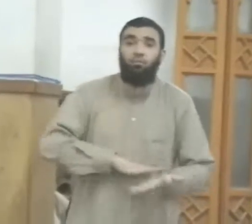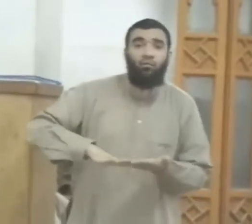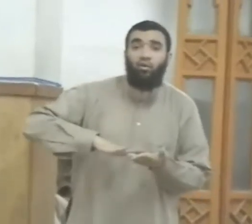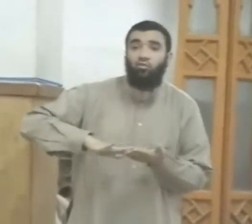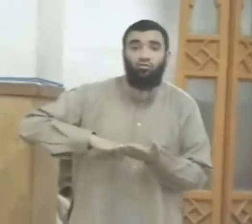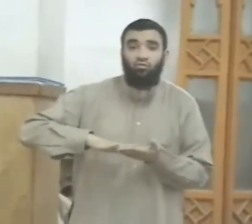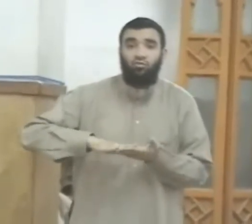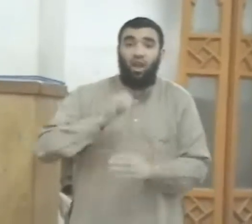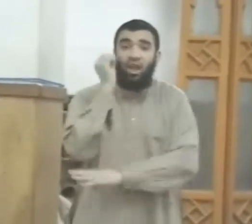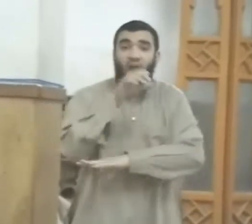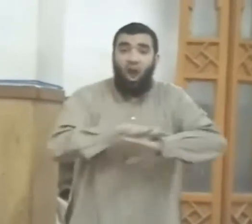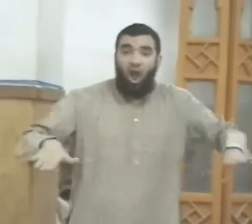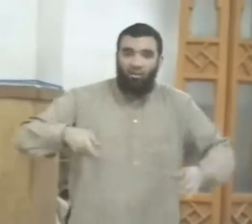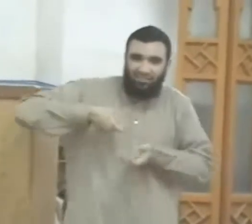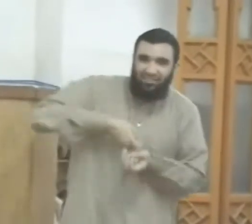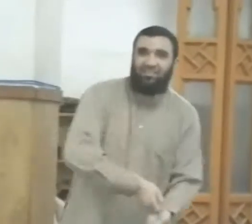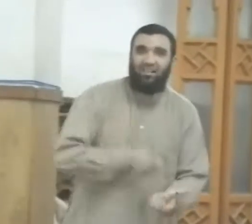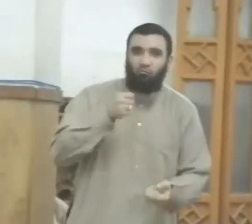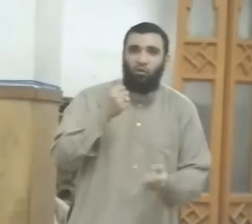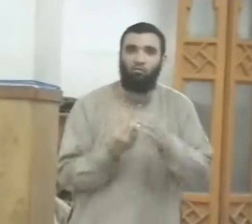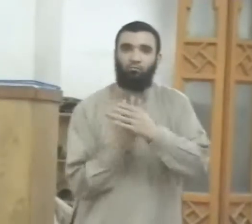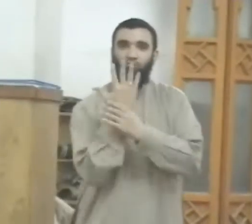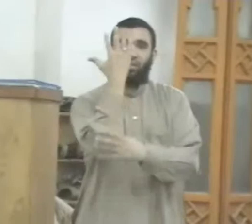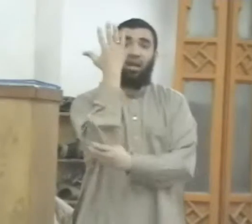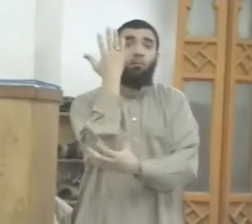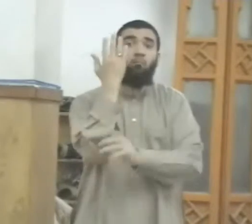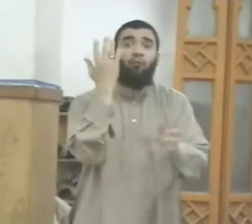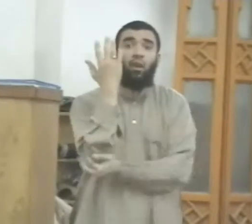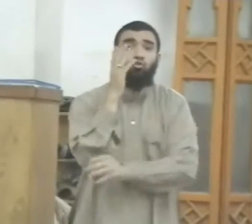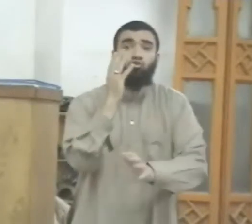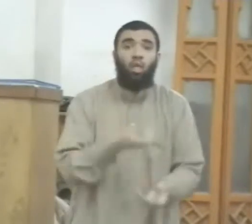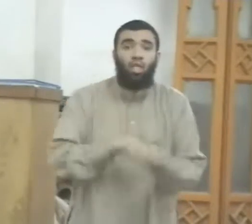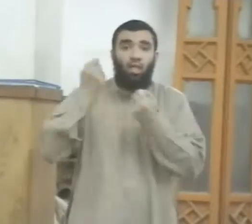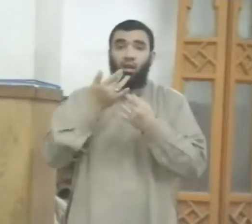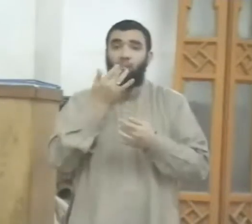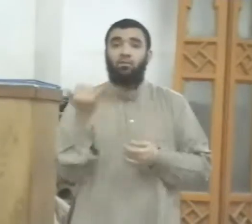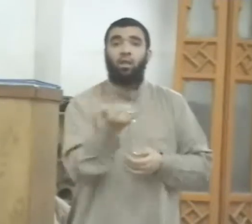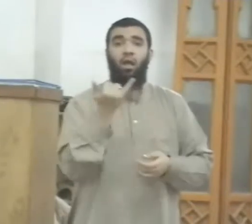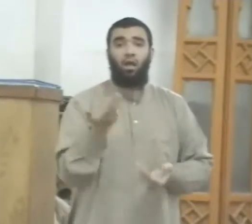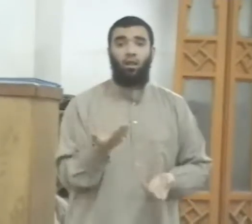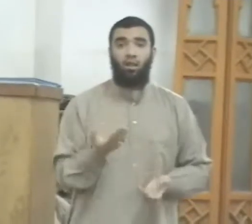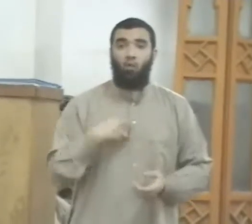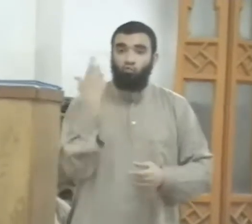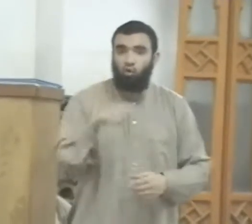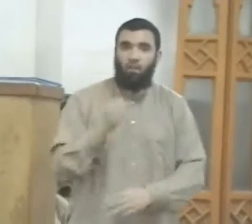ولو عرف من اسم لا يعرف الرسم، لا يعرف الطريق، لا يأنس إلى